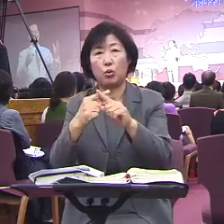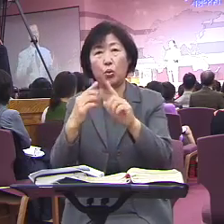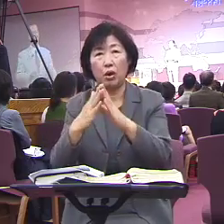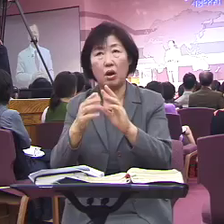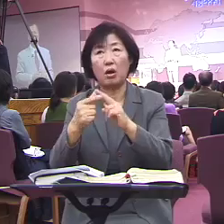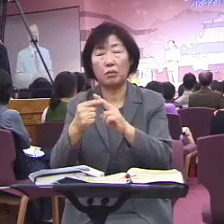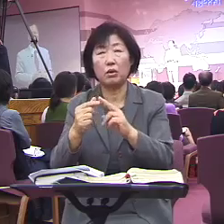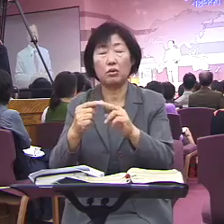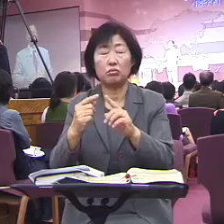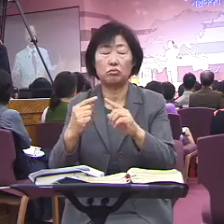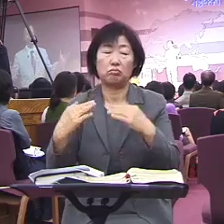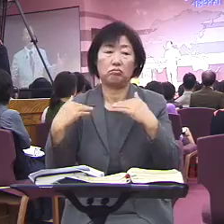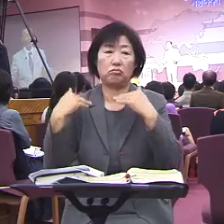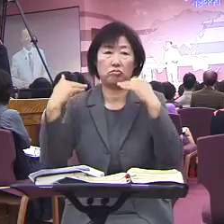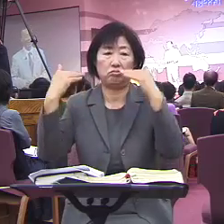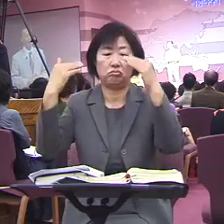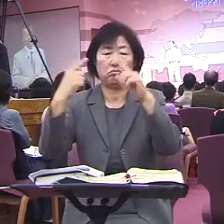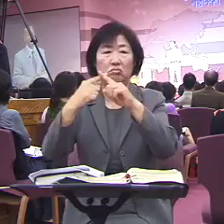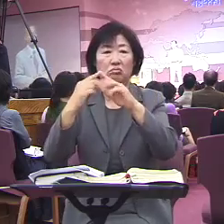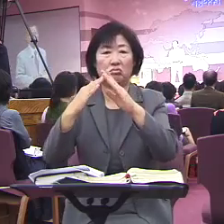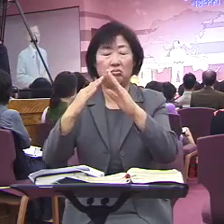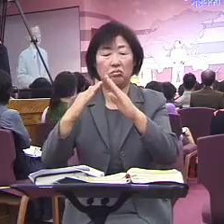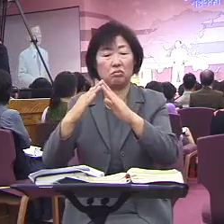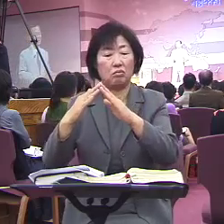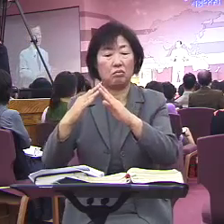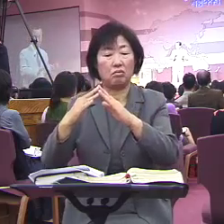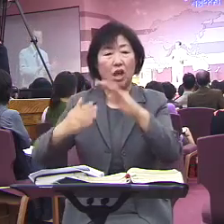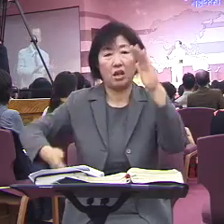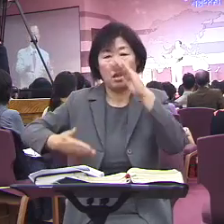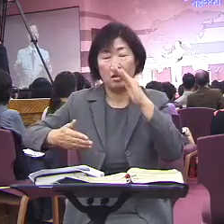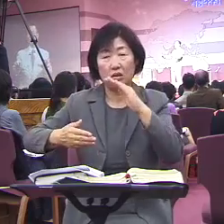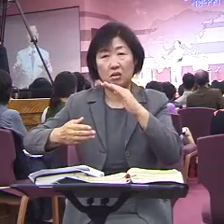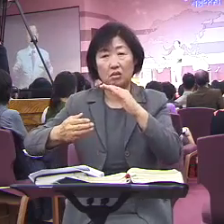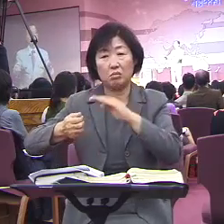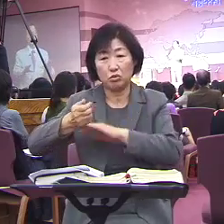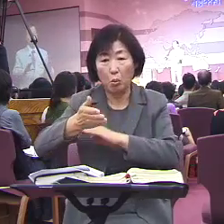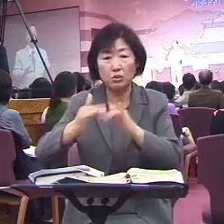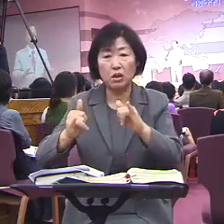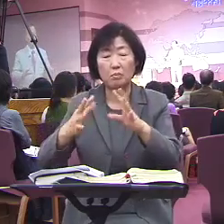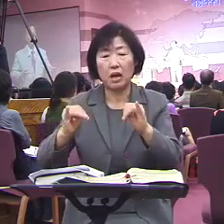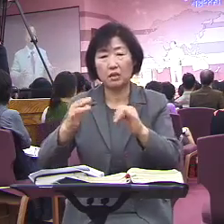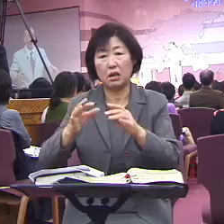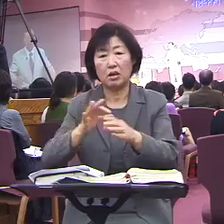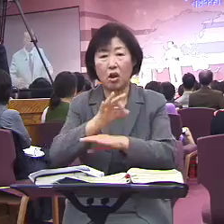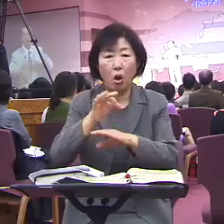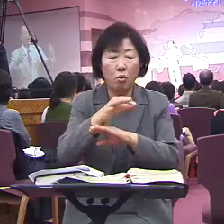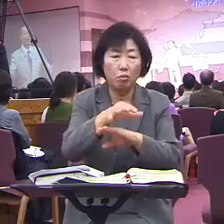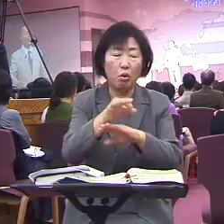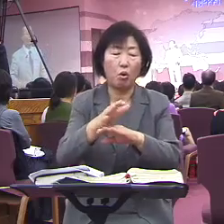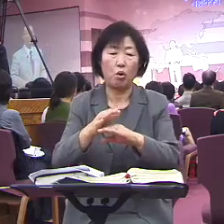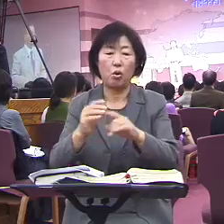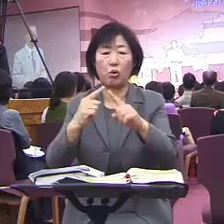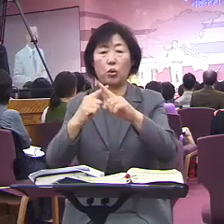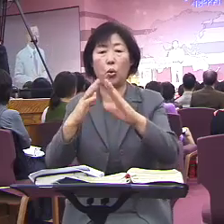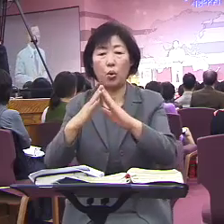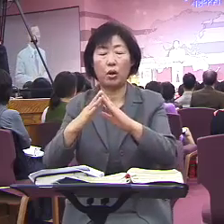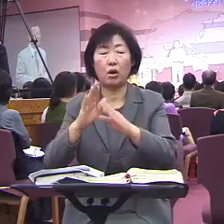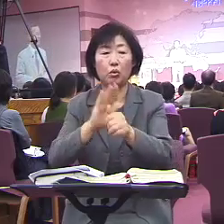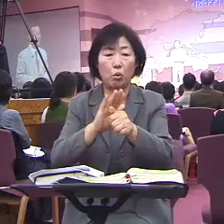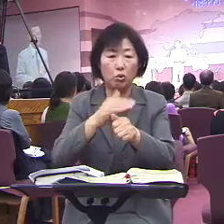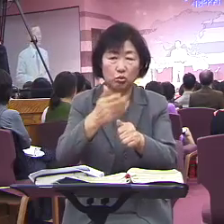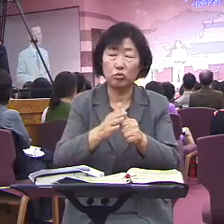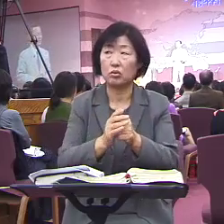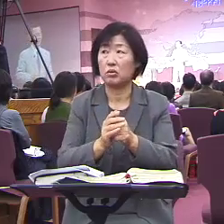자라고 있었습니다. 학생들이 많으니까 그런 프로페셔널들이 좀 헌금도 많이 해주고 도와줘야 이제 교회가 운영이 되지